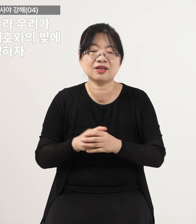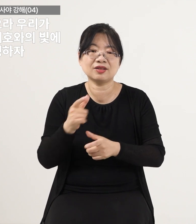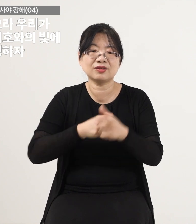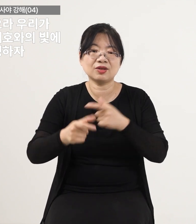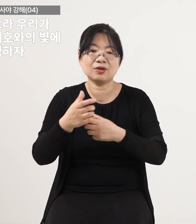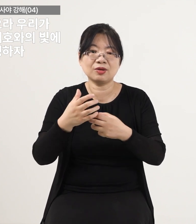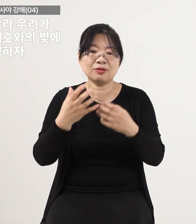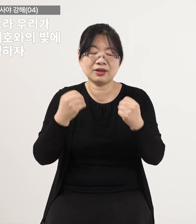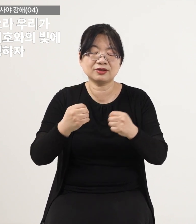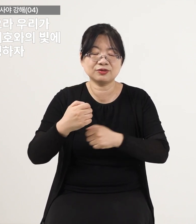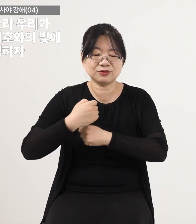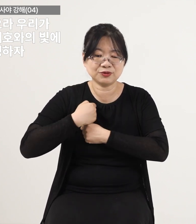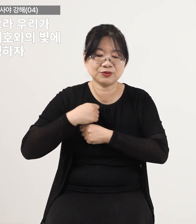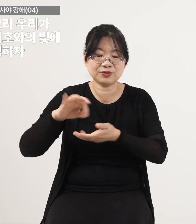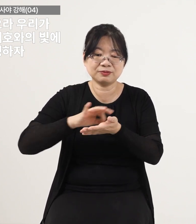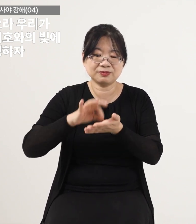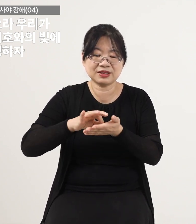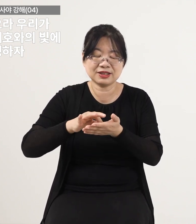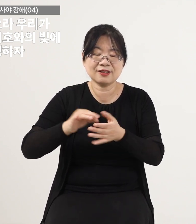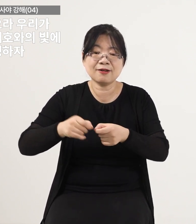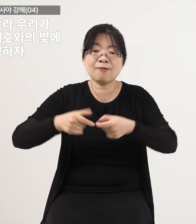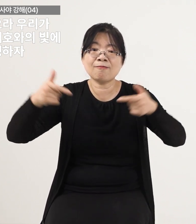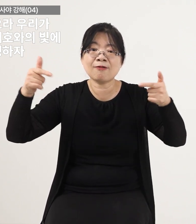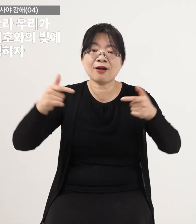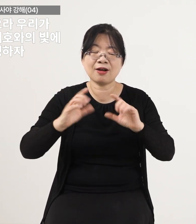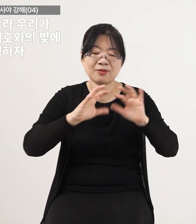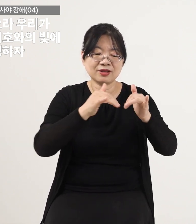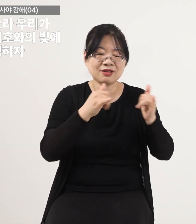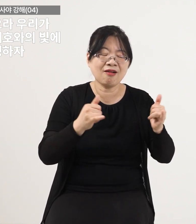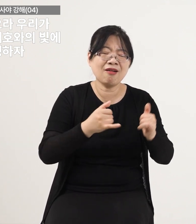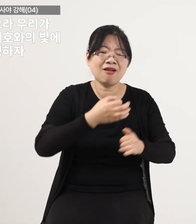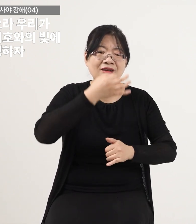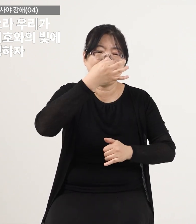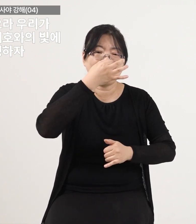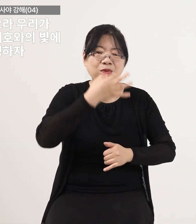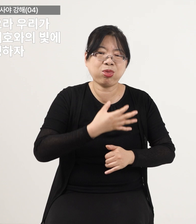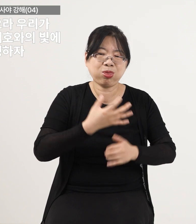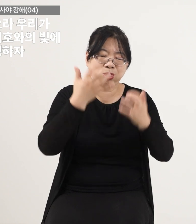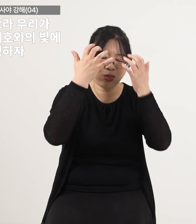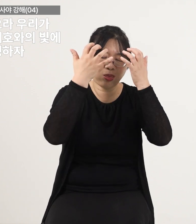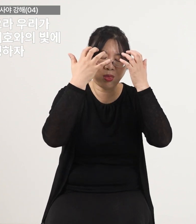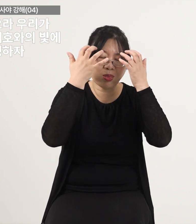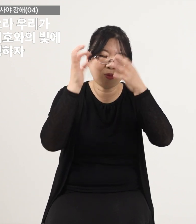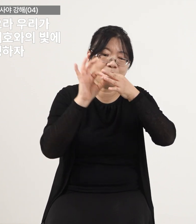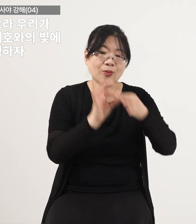많은 군비 확충이 일어나고 백성들은 계속 죽어라 하고.